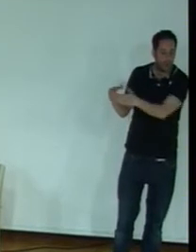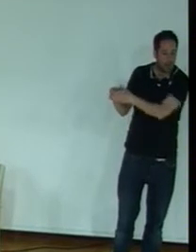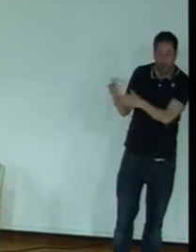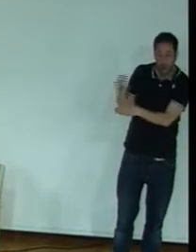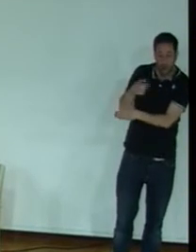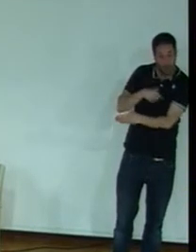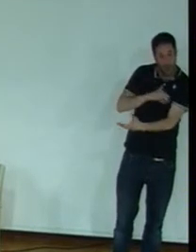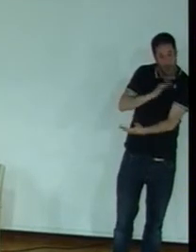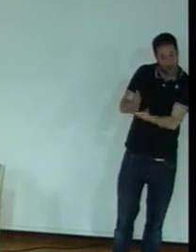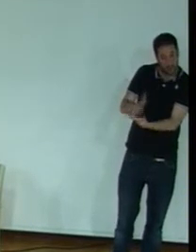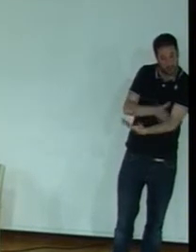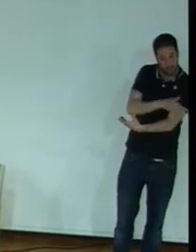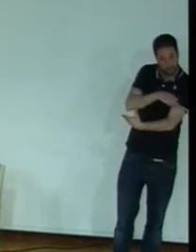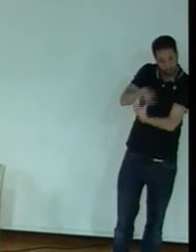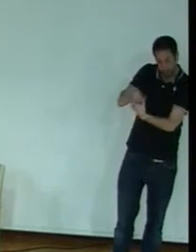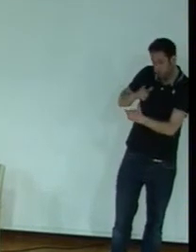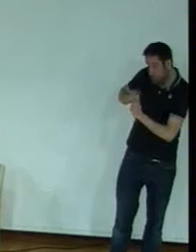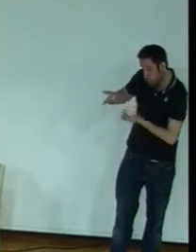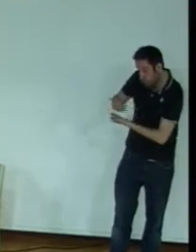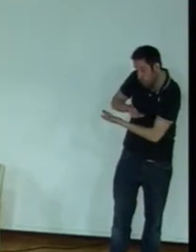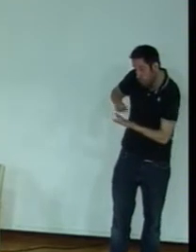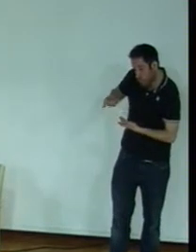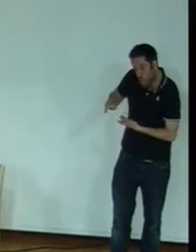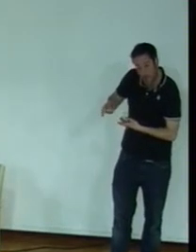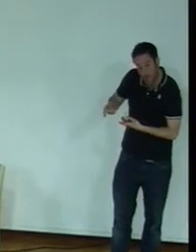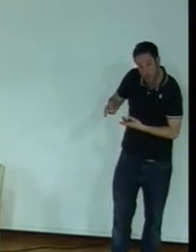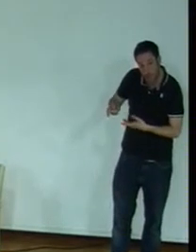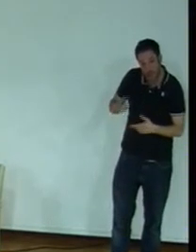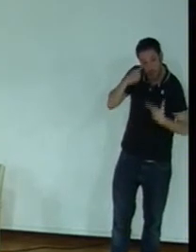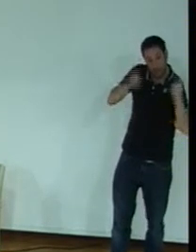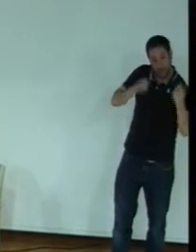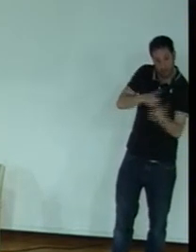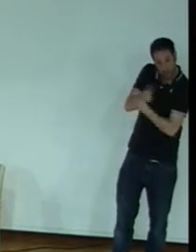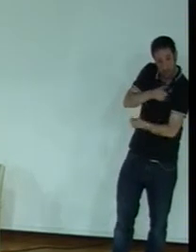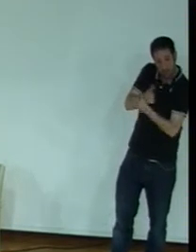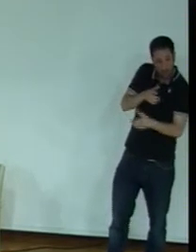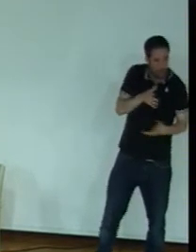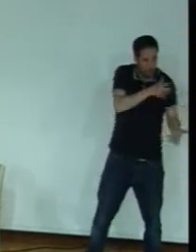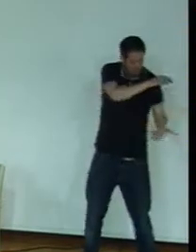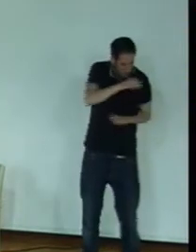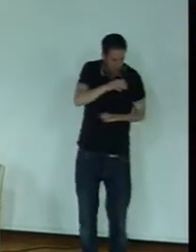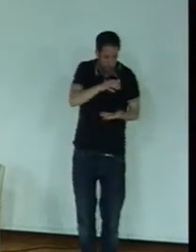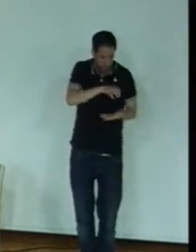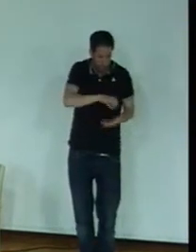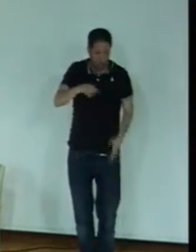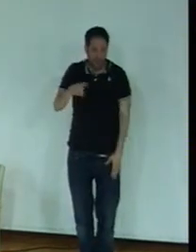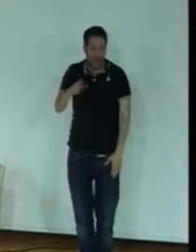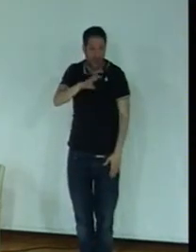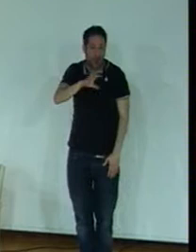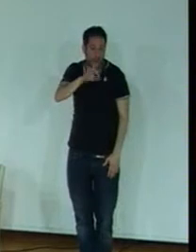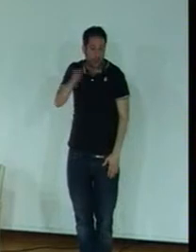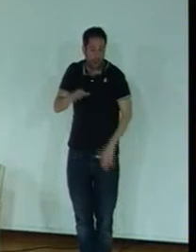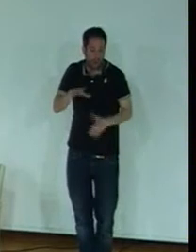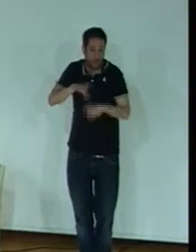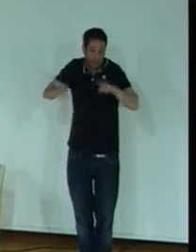fait des interventions avec eux, etc. On avait discuté. Ils traitent à peu près 40% des plaintes qu'ils reçoivent. 40% des plaintes qu'ils reçoivent pour